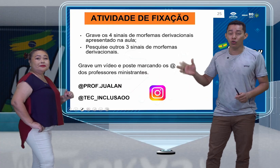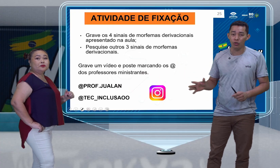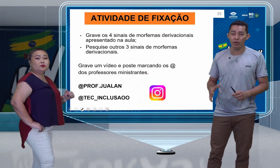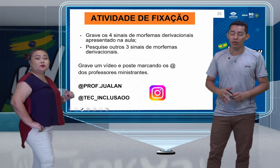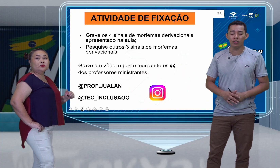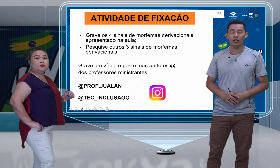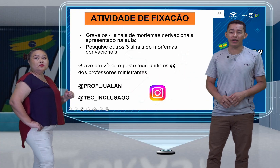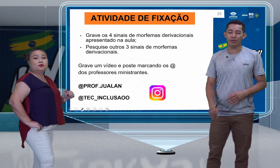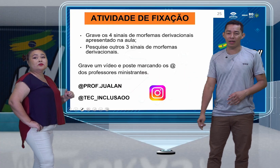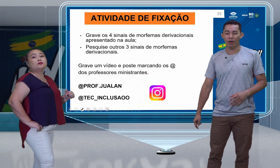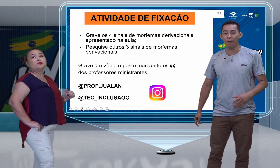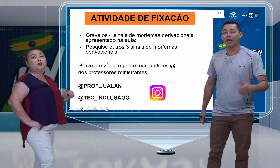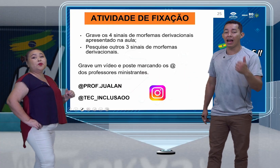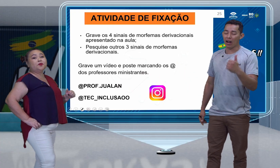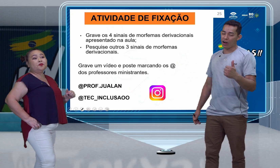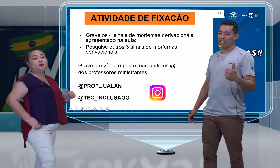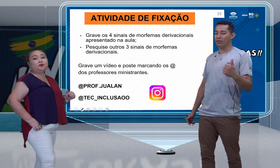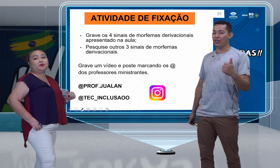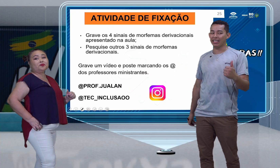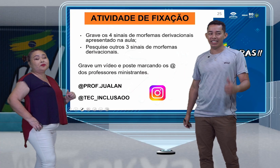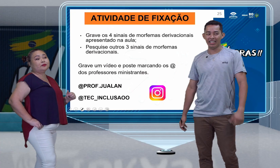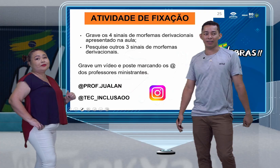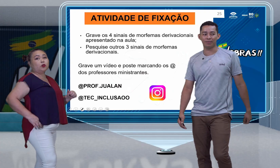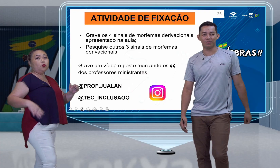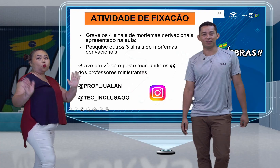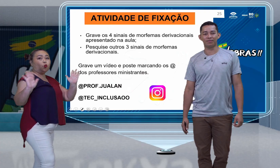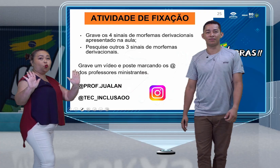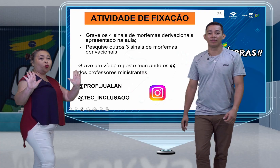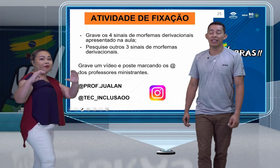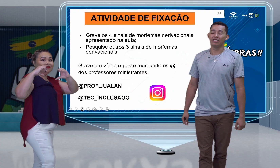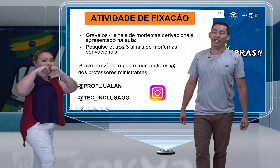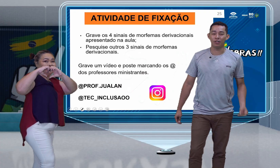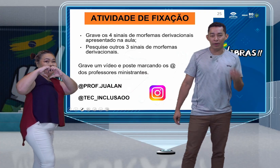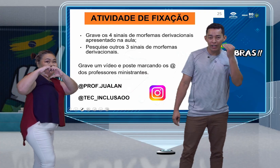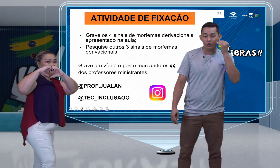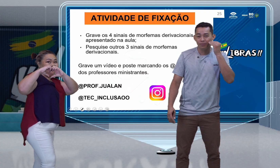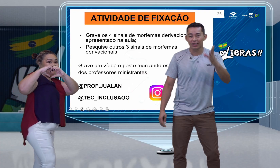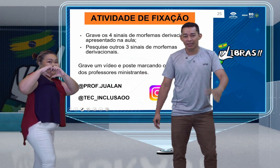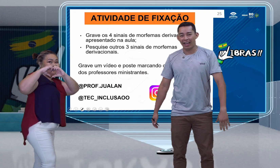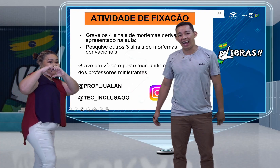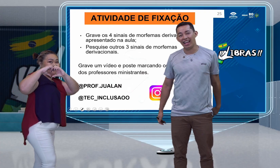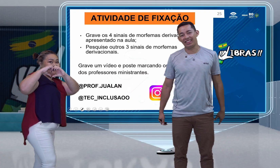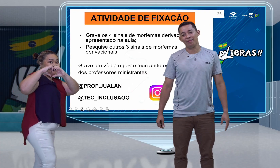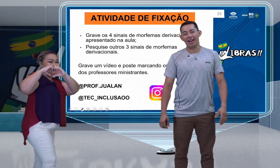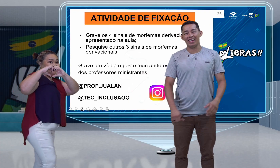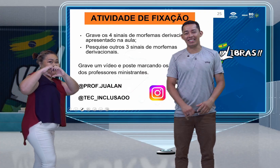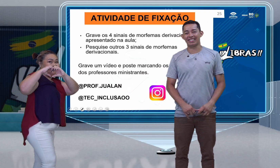Tudo minúsculo mesmo, tá bom? Aguardamos vocês aí. Gente, beijo, até mais.